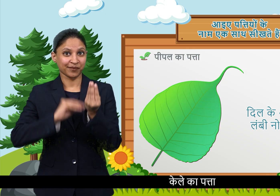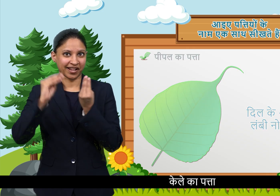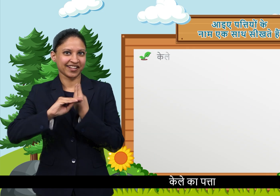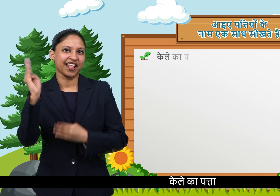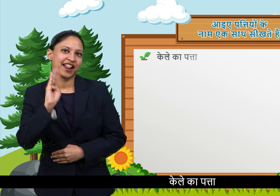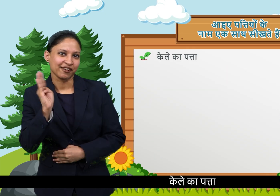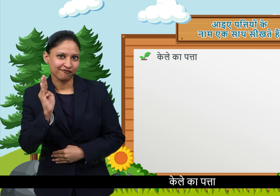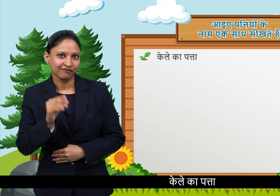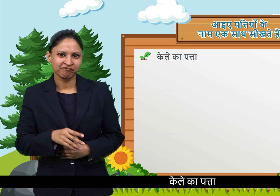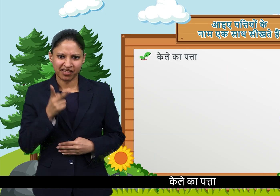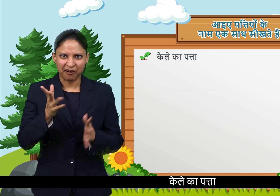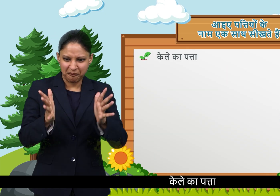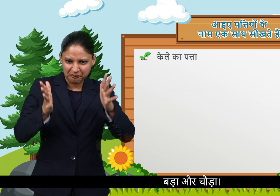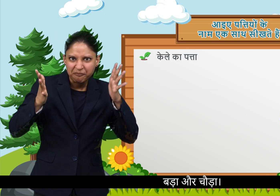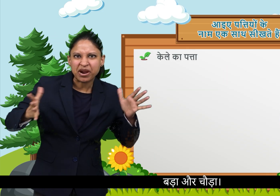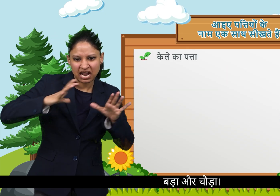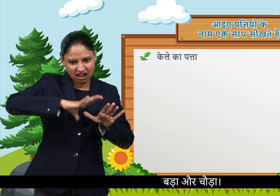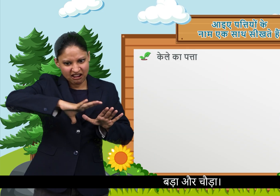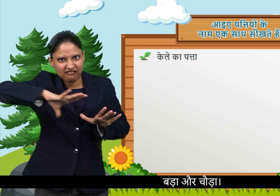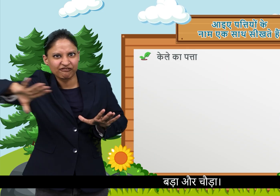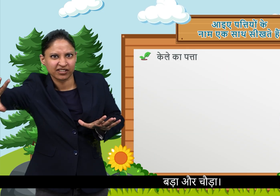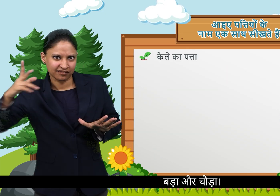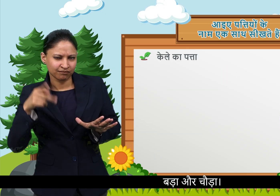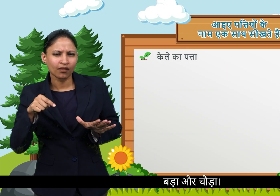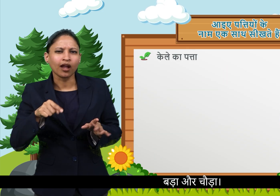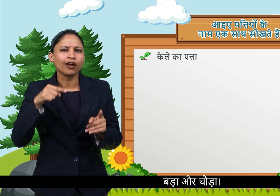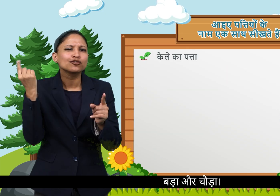केले का पत्ता, बड़ा और चौड़ा।